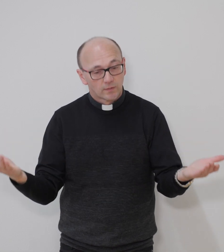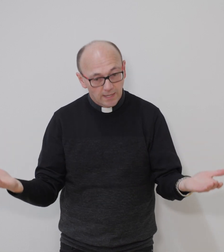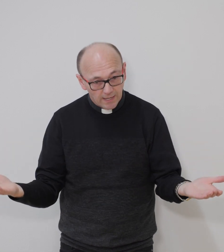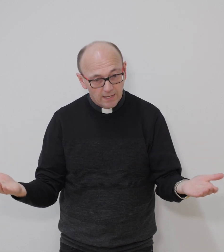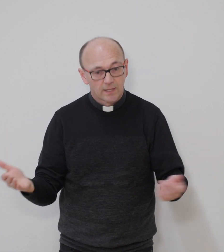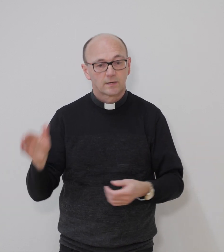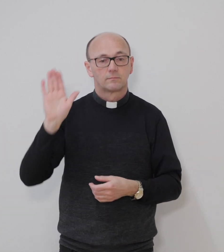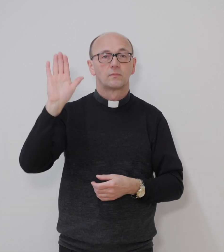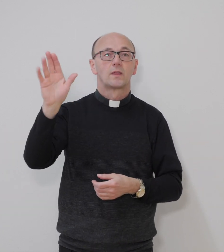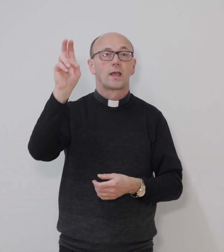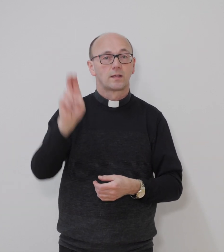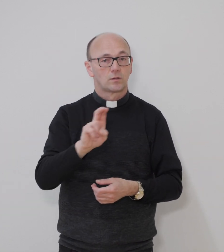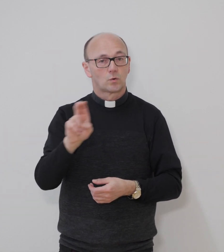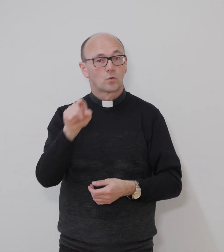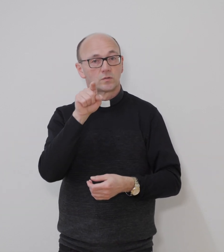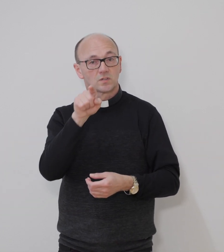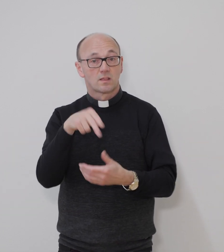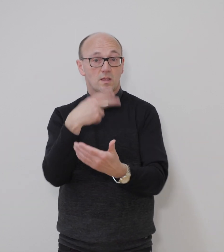des Kreuzes zu Boden geworfen hat.